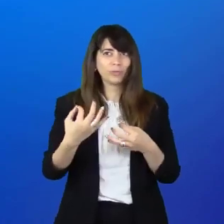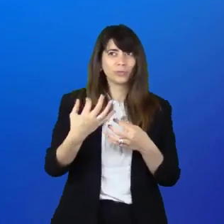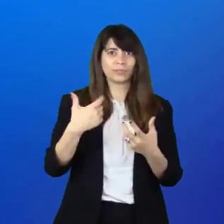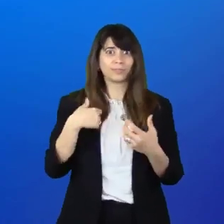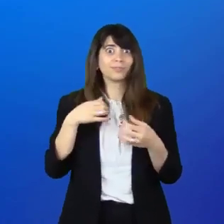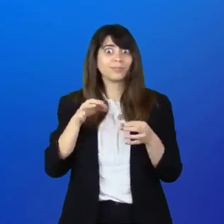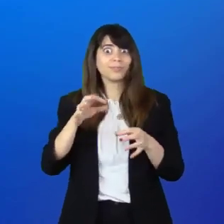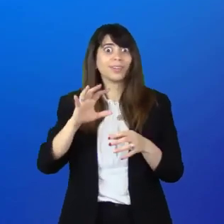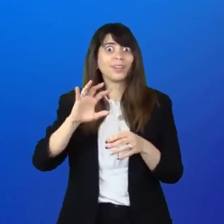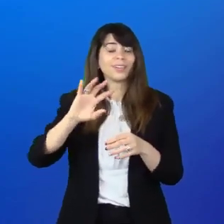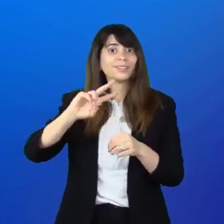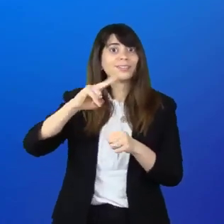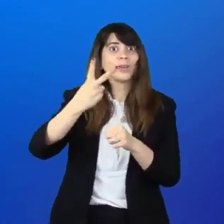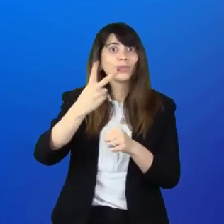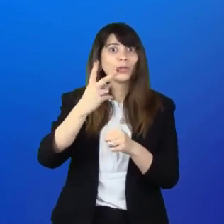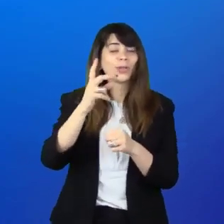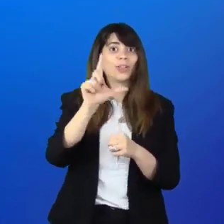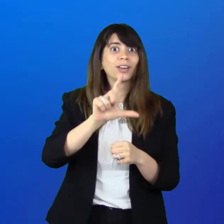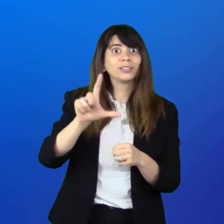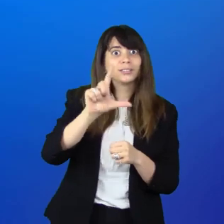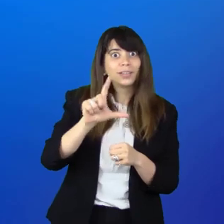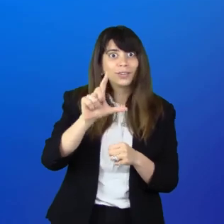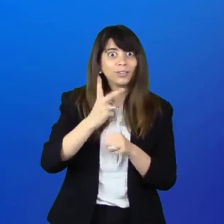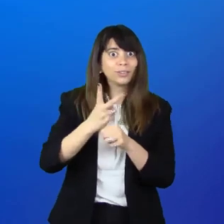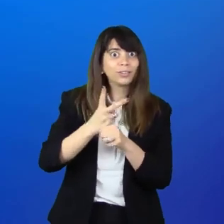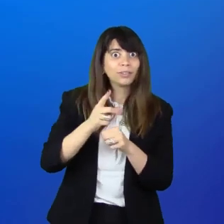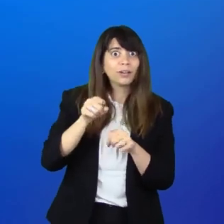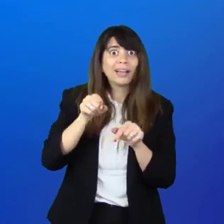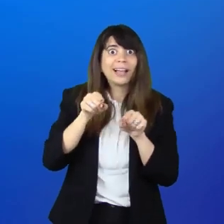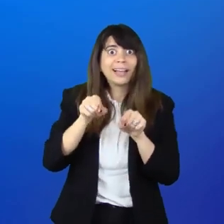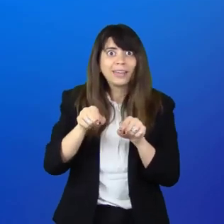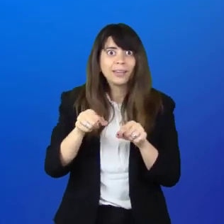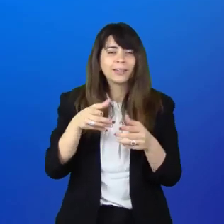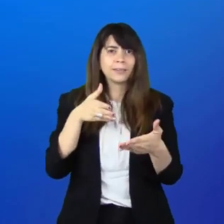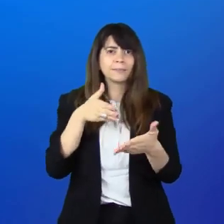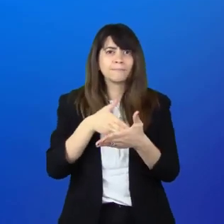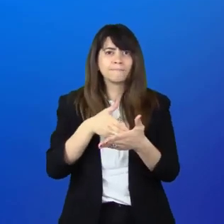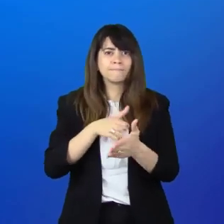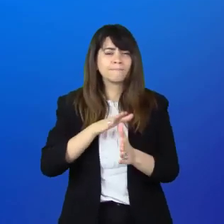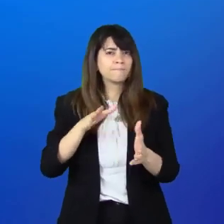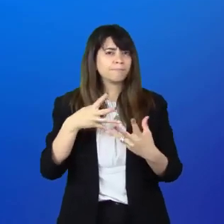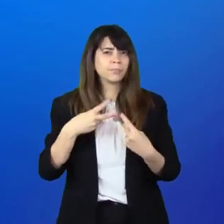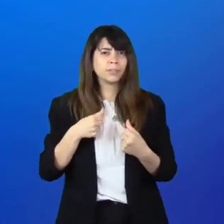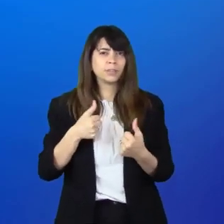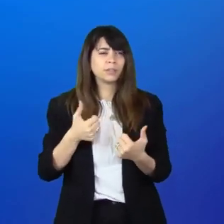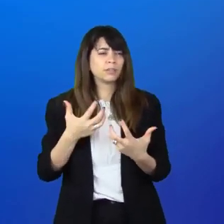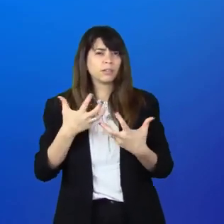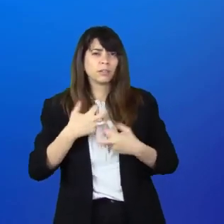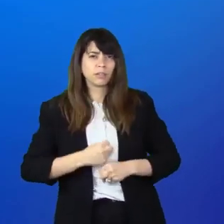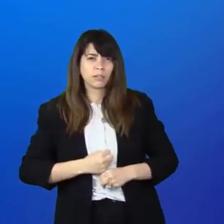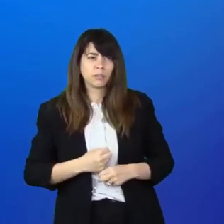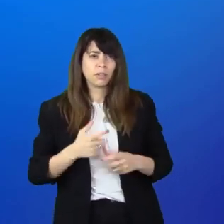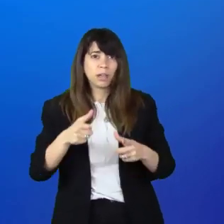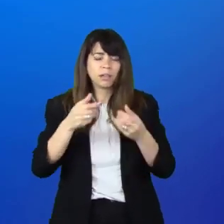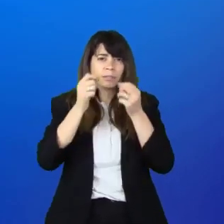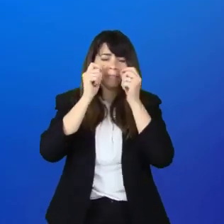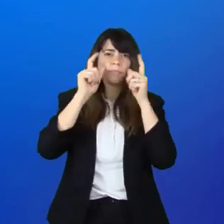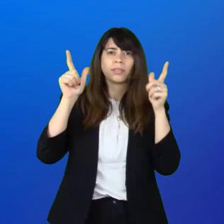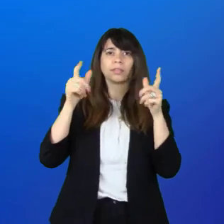grande fue cuando entré al liceo. En segundo de liceo, ese fue el momento de mayores barreras. Me sentí muy mal